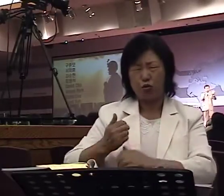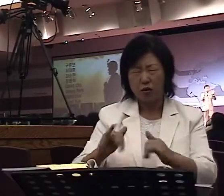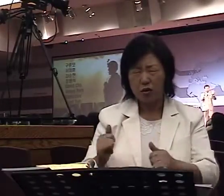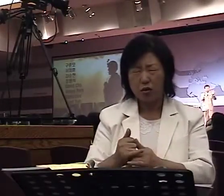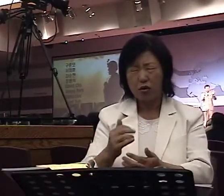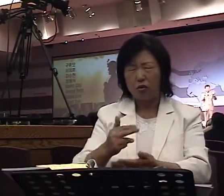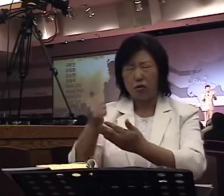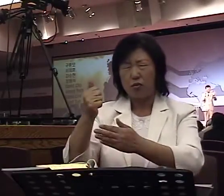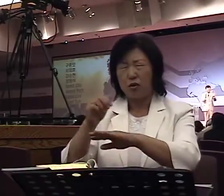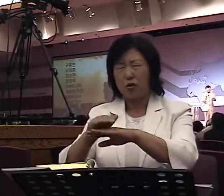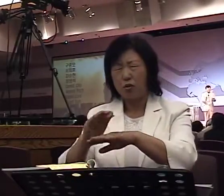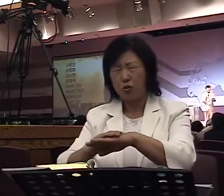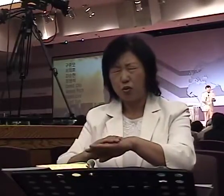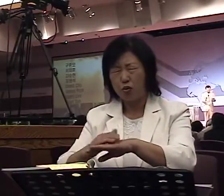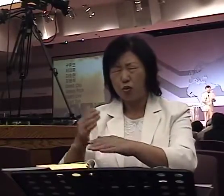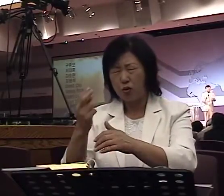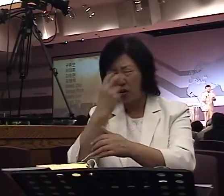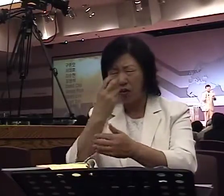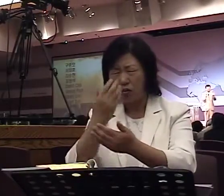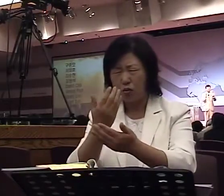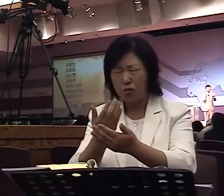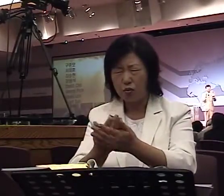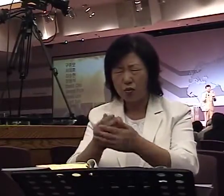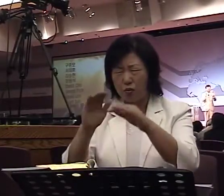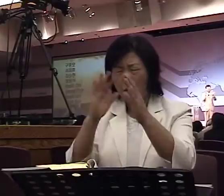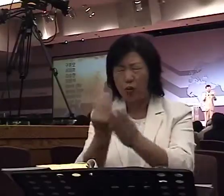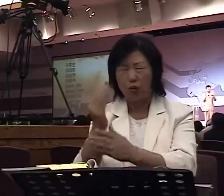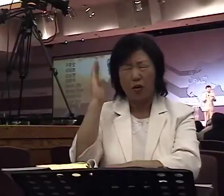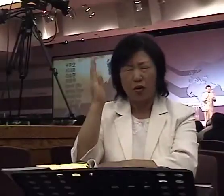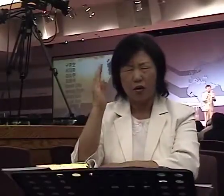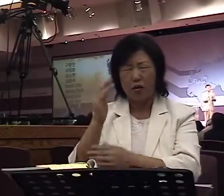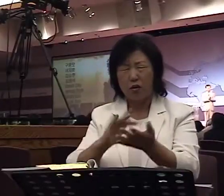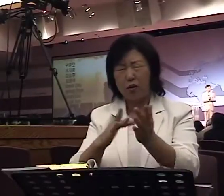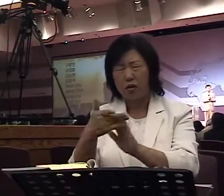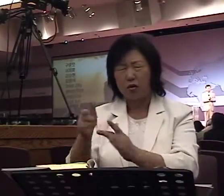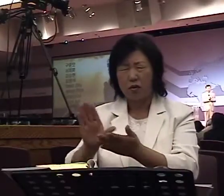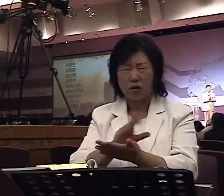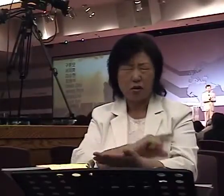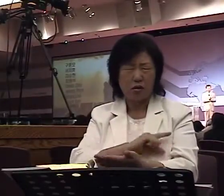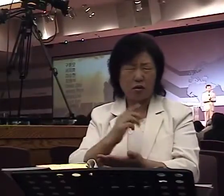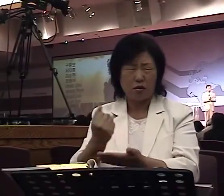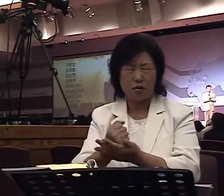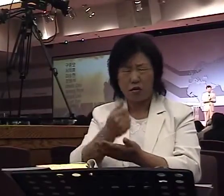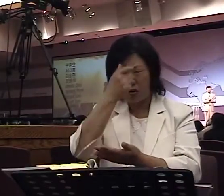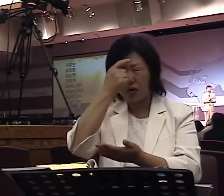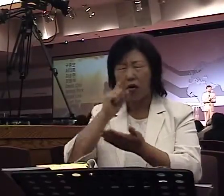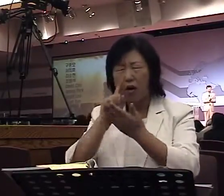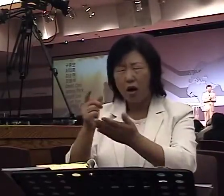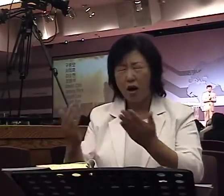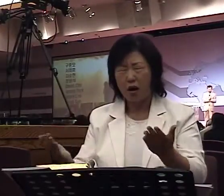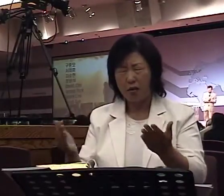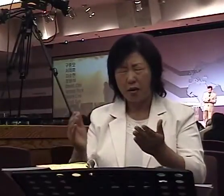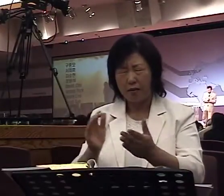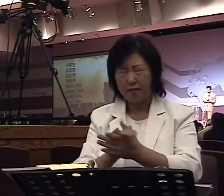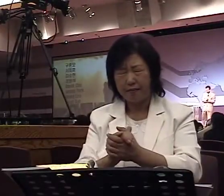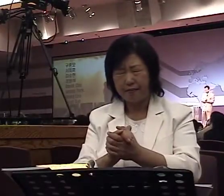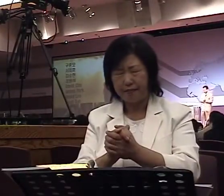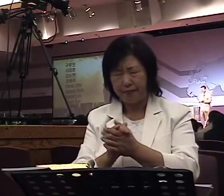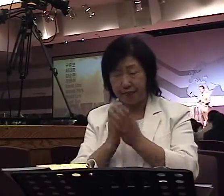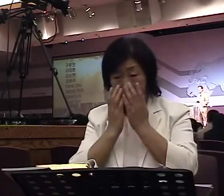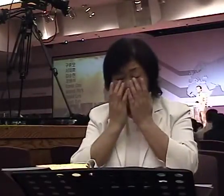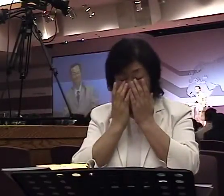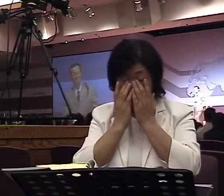손으로 지켜 보살펴 주시옵소서. 이 모든 말씀을 예수님의 이름으로 기도하옵나이다. 아멘.